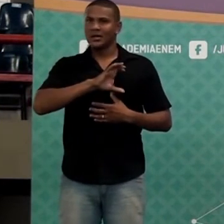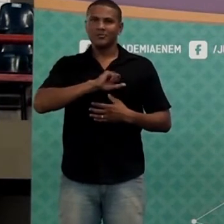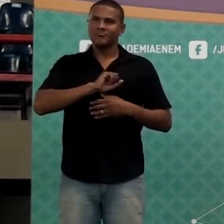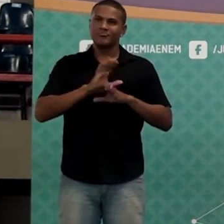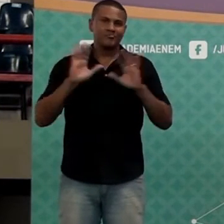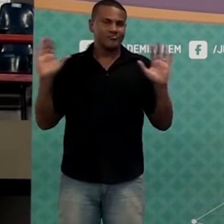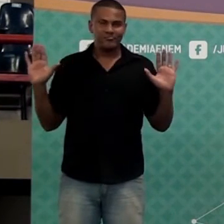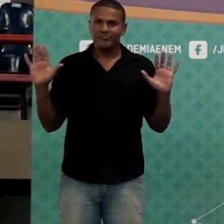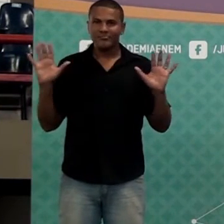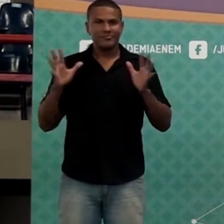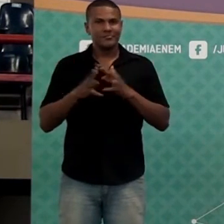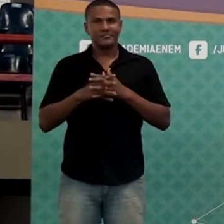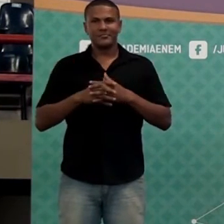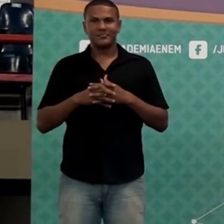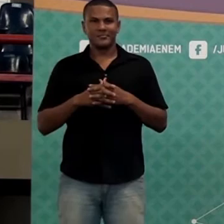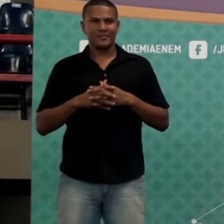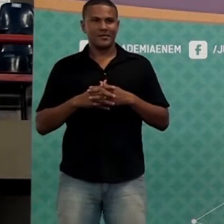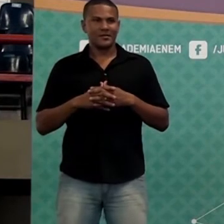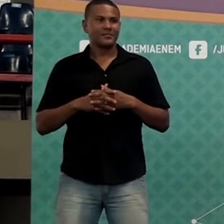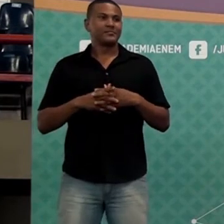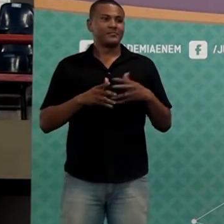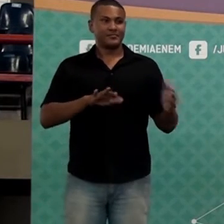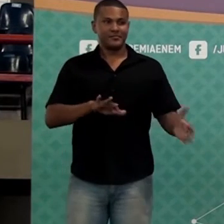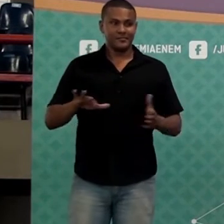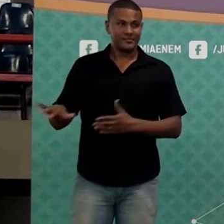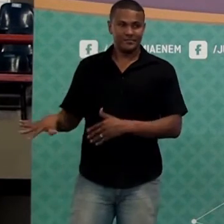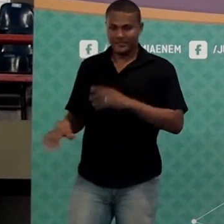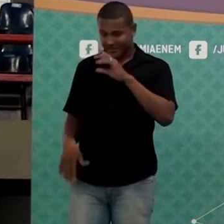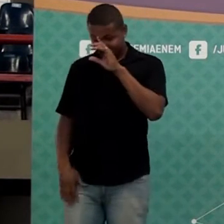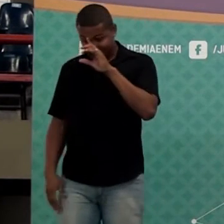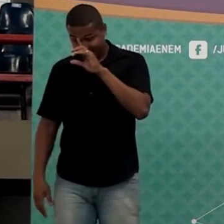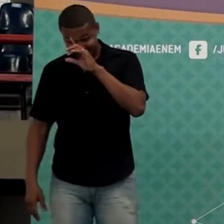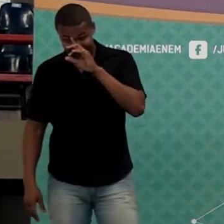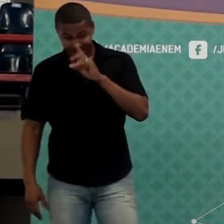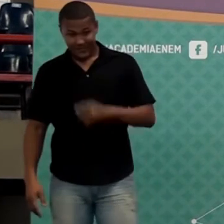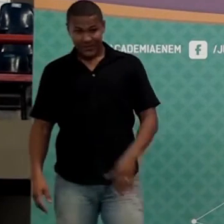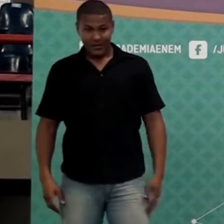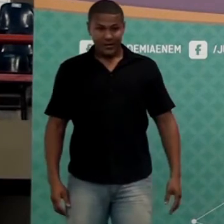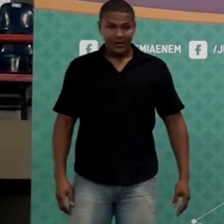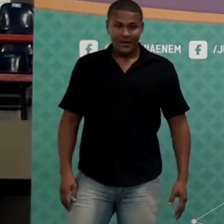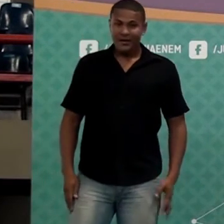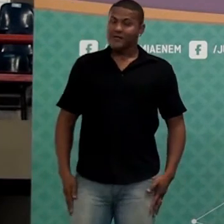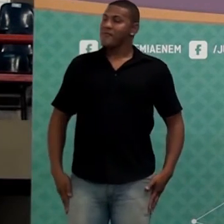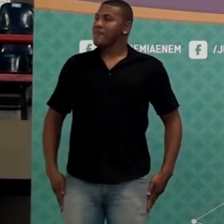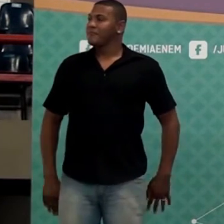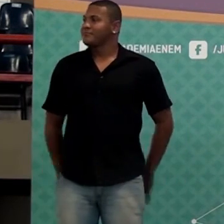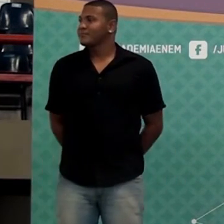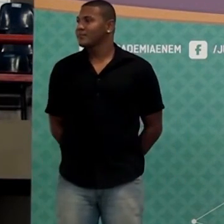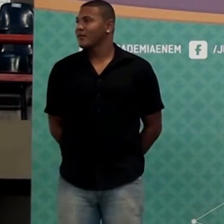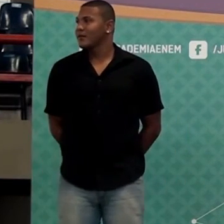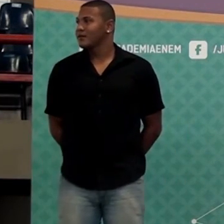the Air, tá valendo, tá? Então vamos lá, ó. Deixa eu pra cá, aqui pra cá, pronto.